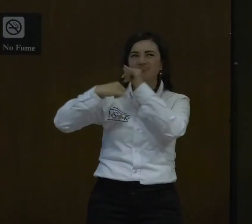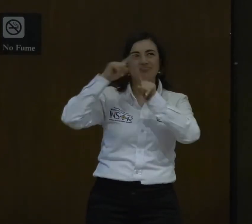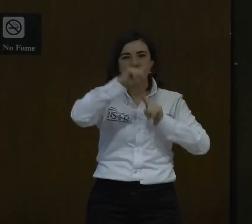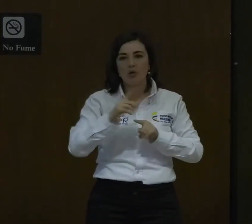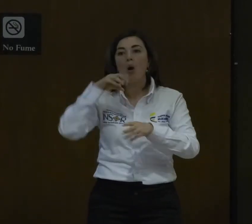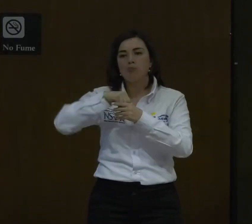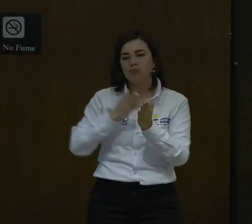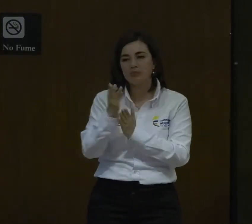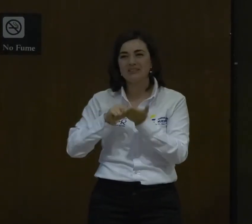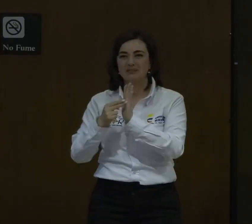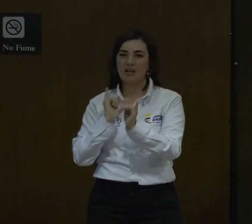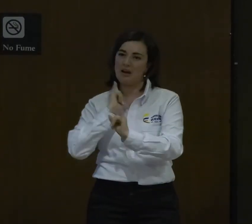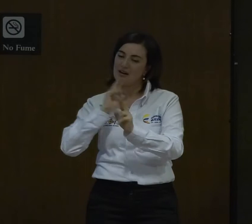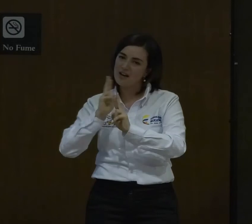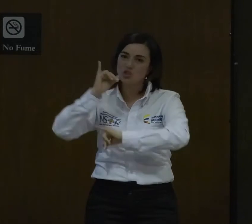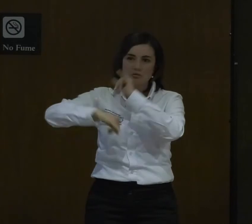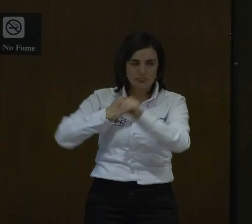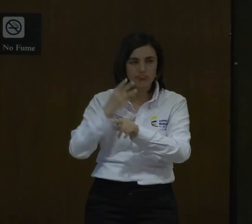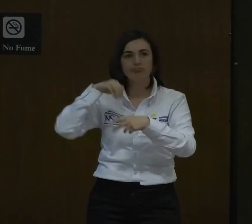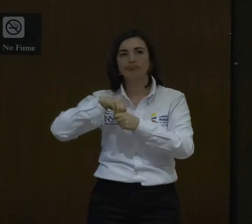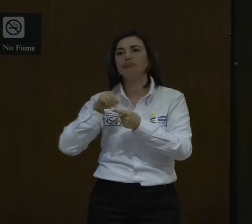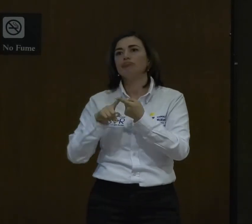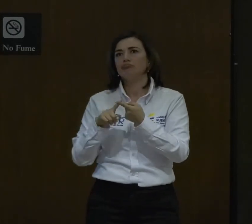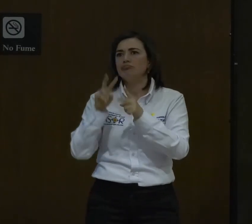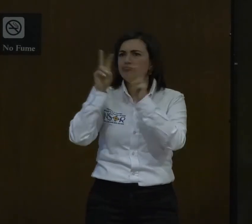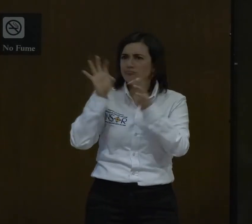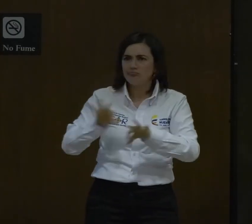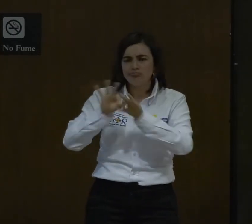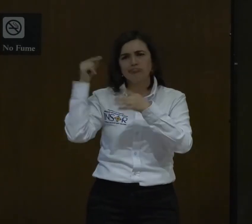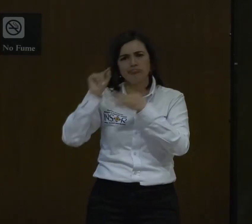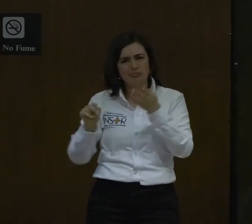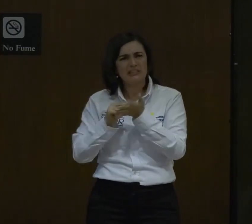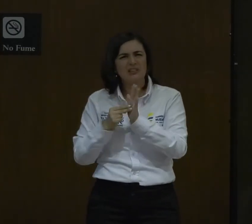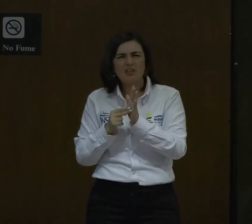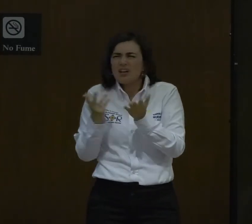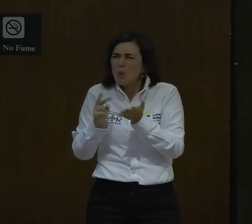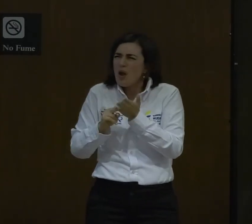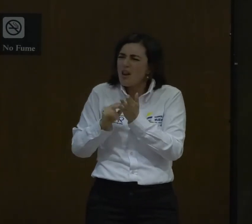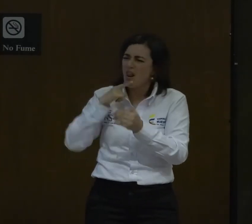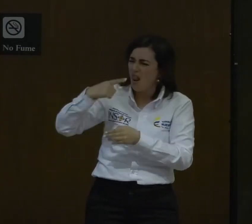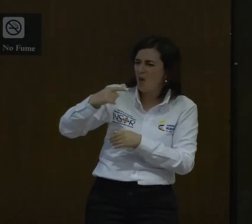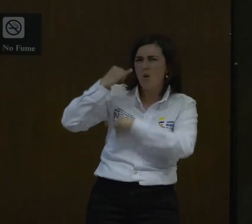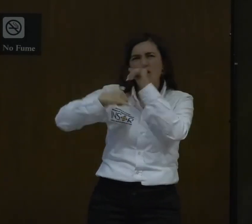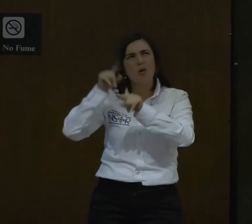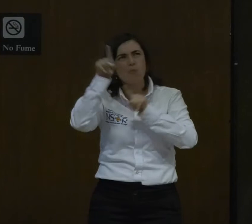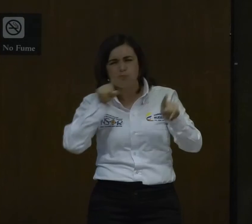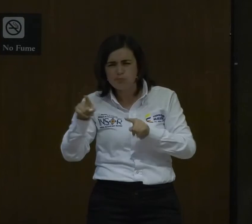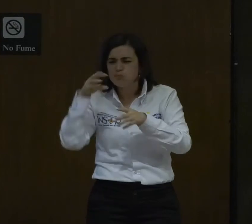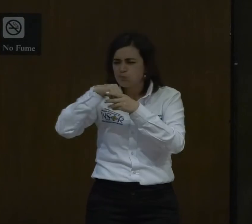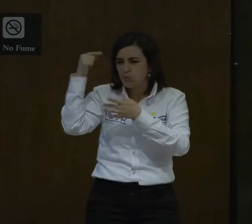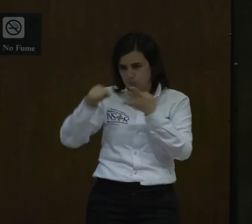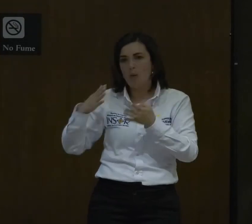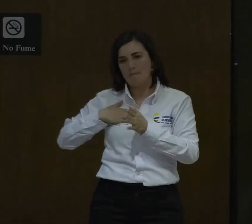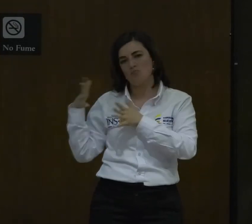licenciatura en relaciones internacionales, para lo que es muy importante el conocimiento de lengua extranjera, y también